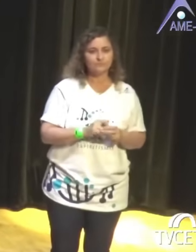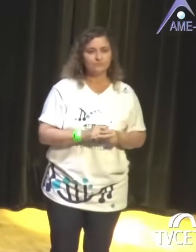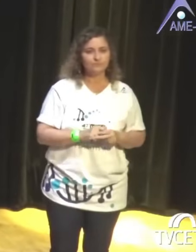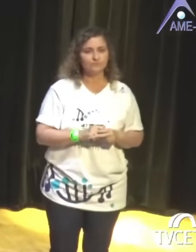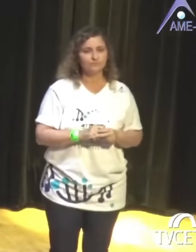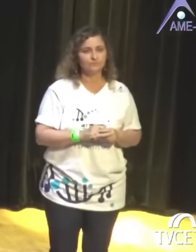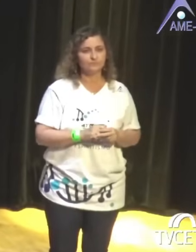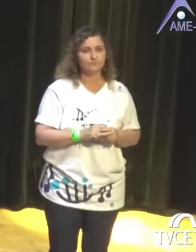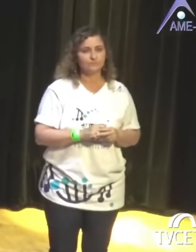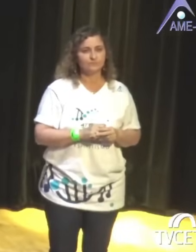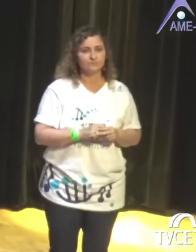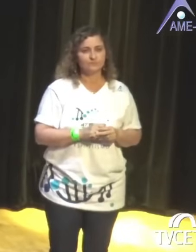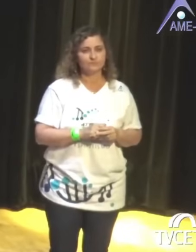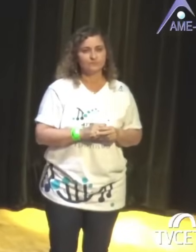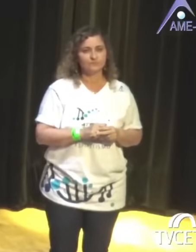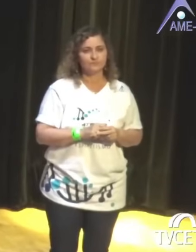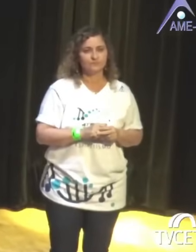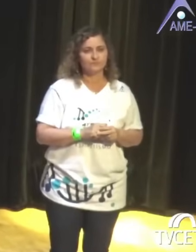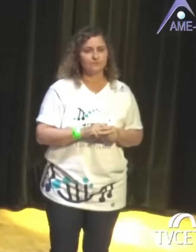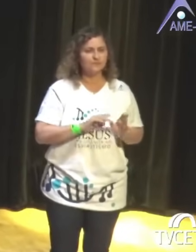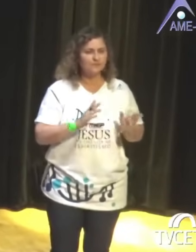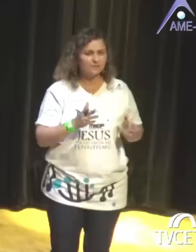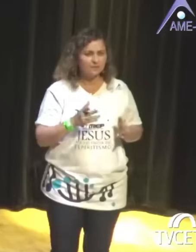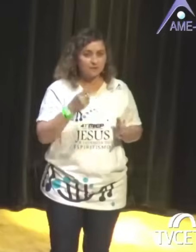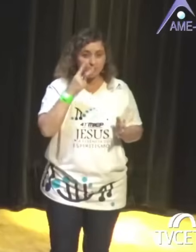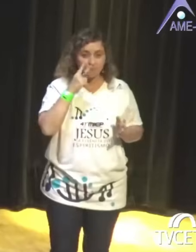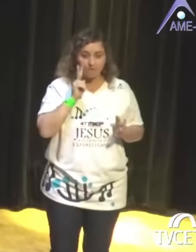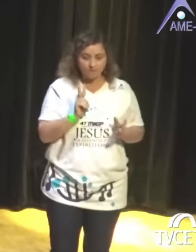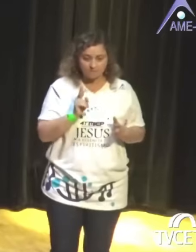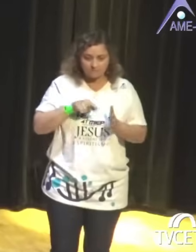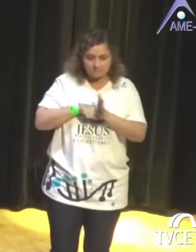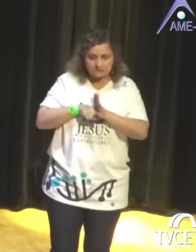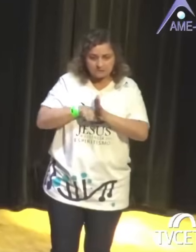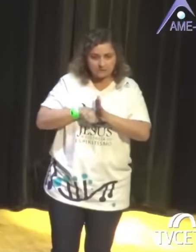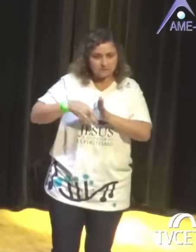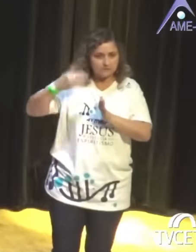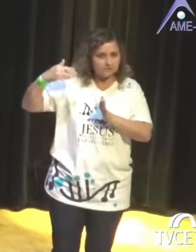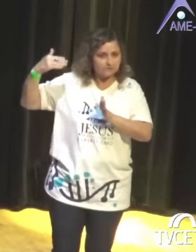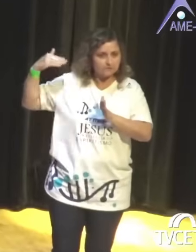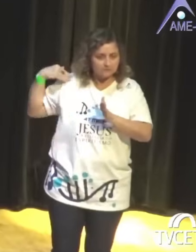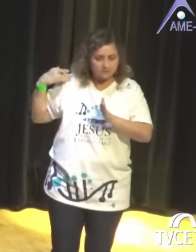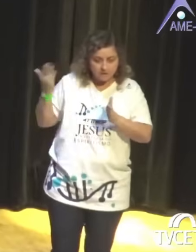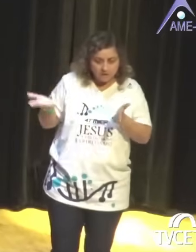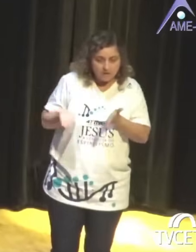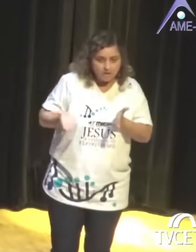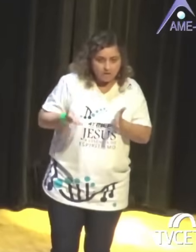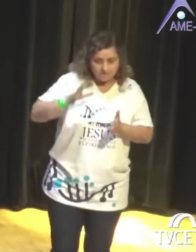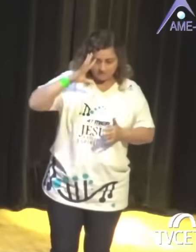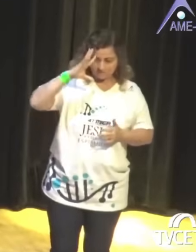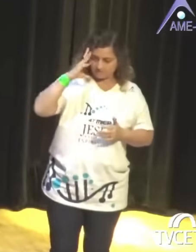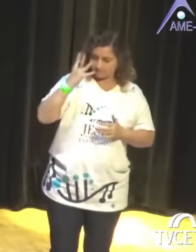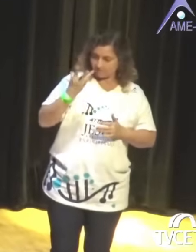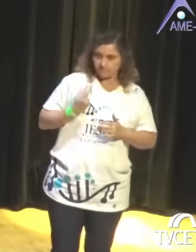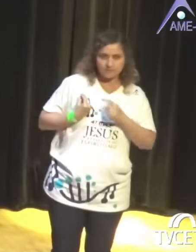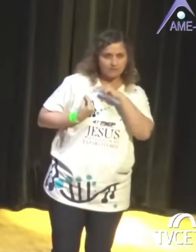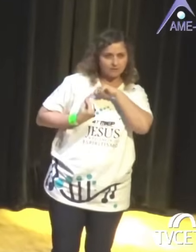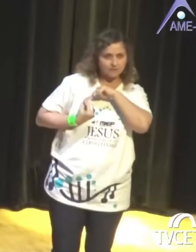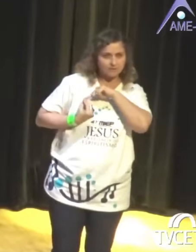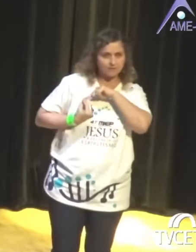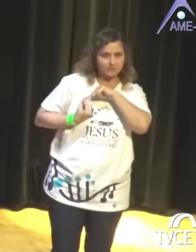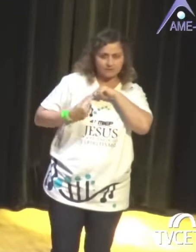dizer que dentre as contribuições grandiosas do Espiritismo porque a doutrina espírita é esse